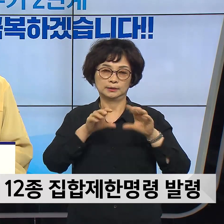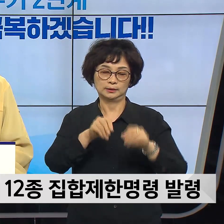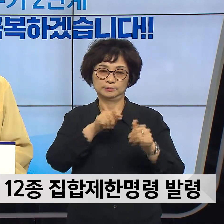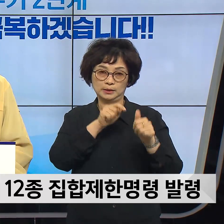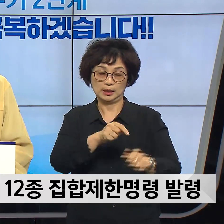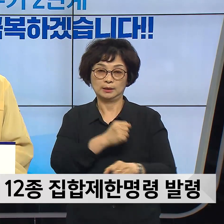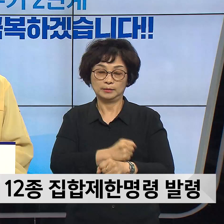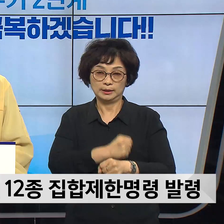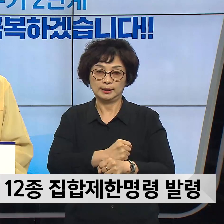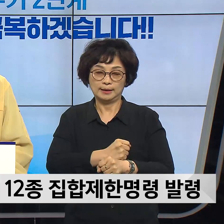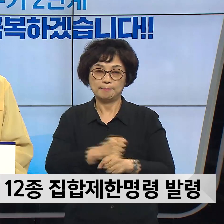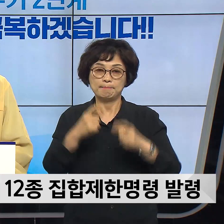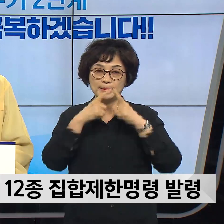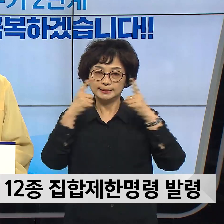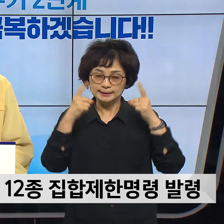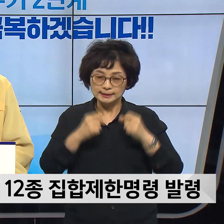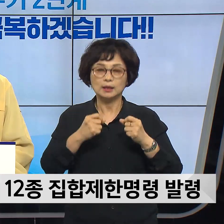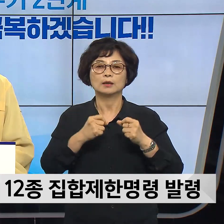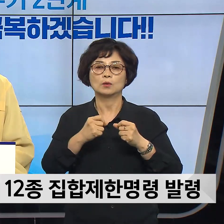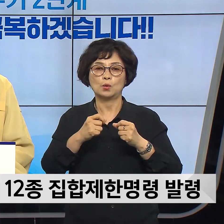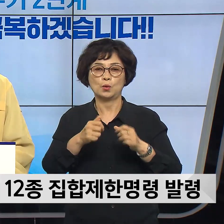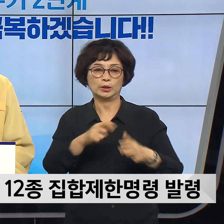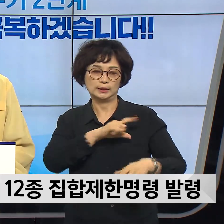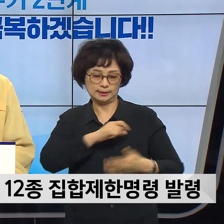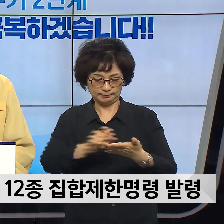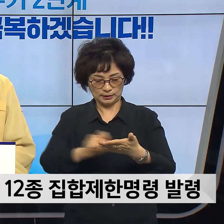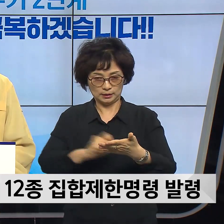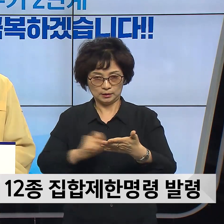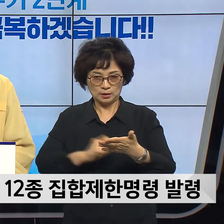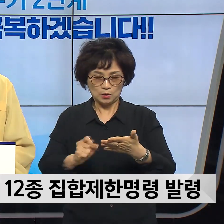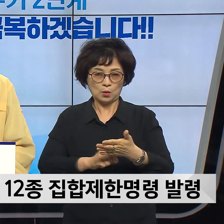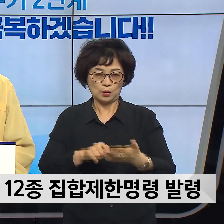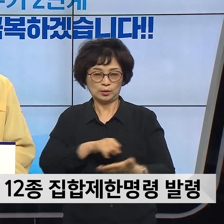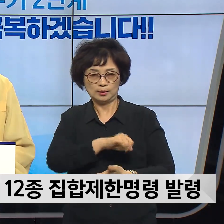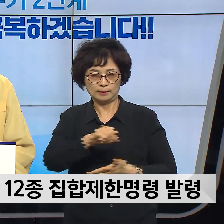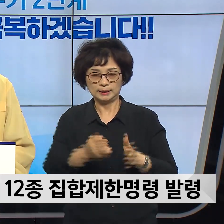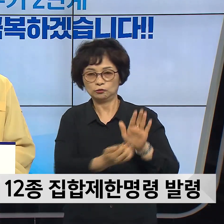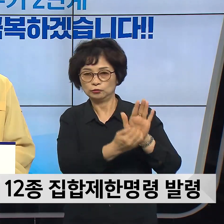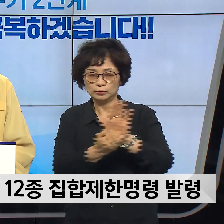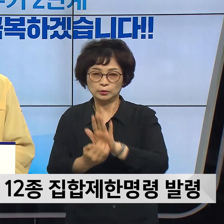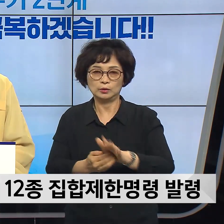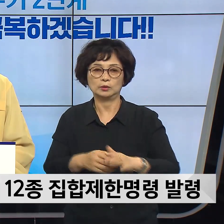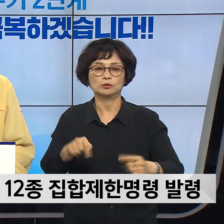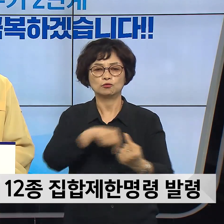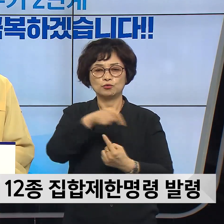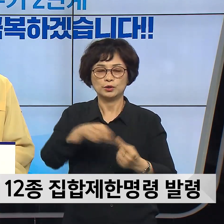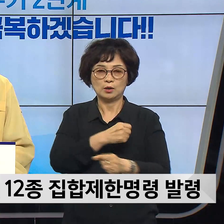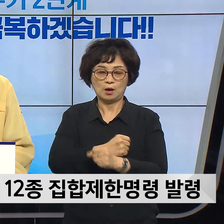이들 시설은 마스크 착용, 출입명부 작성 등 방역수칙을 준수하여 운영하되